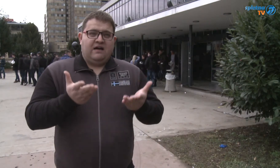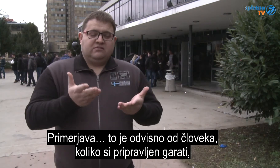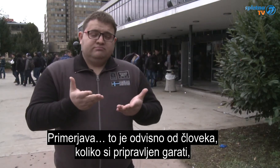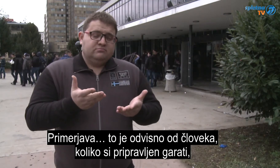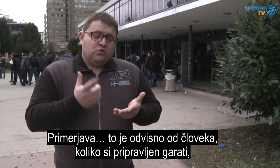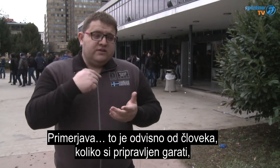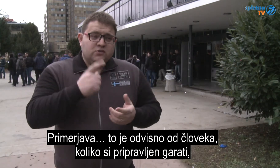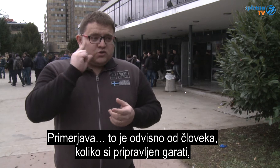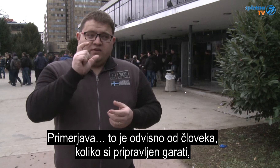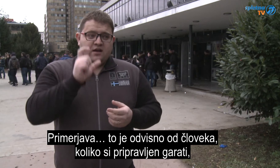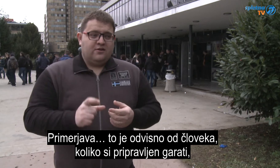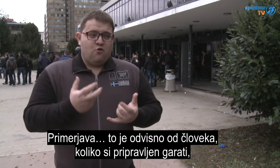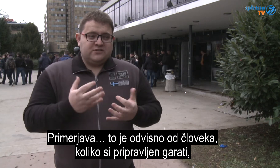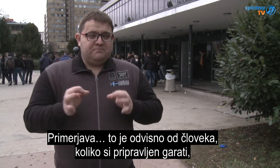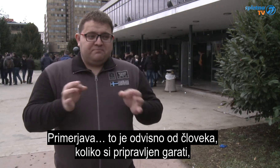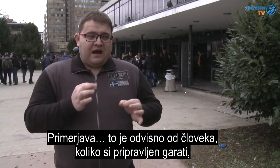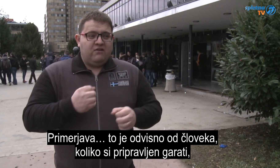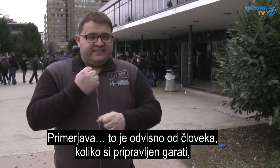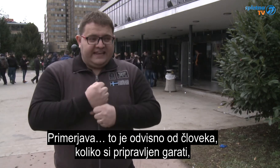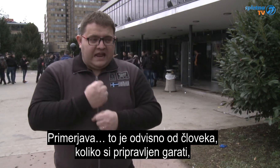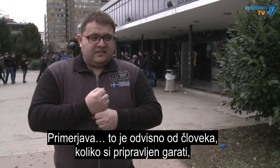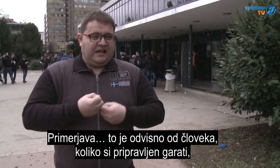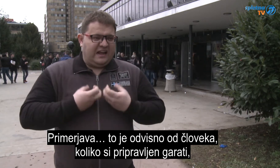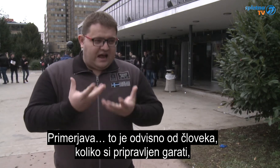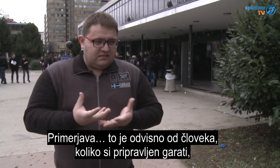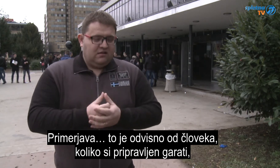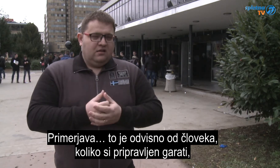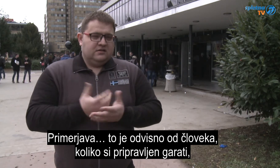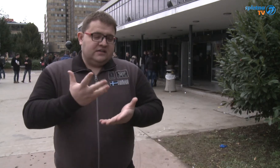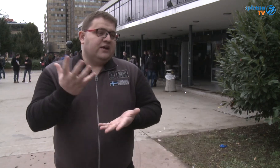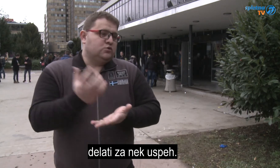Primerjava. Odvisno od človeka, koliko si pripravljen delati, garati za nek uspeh.